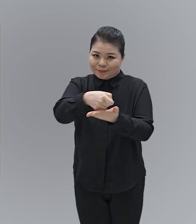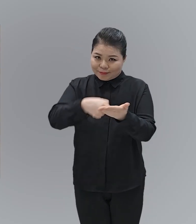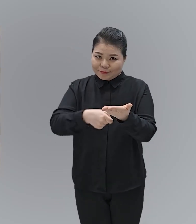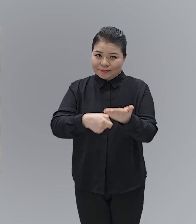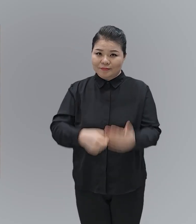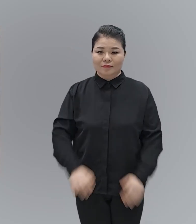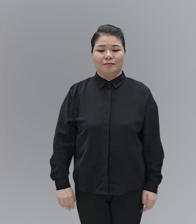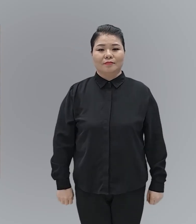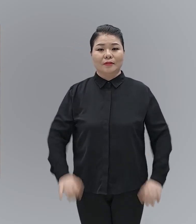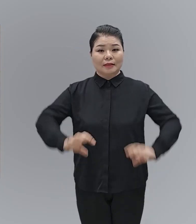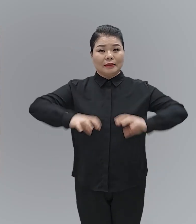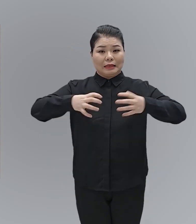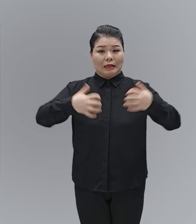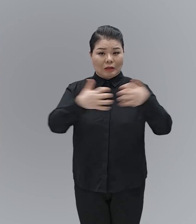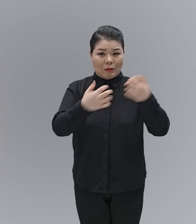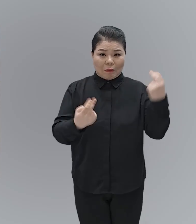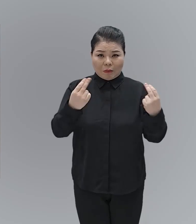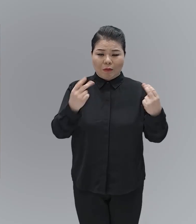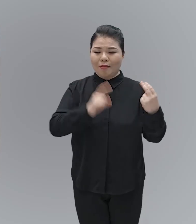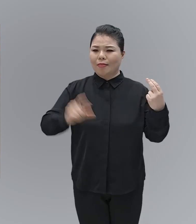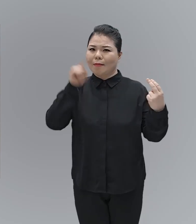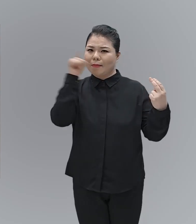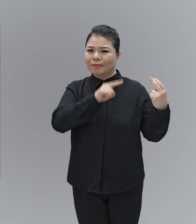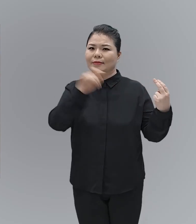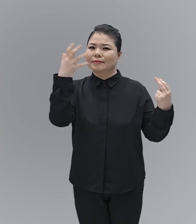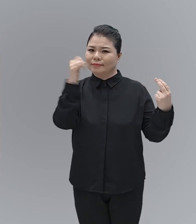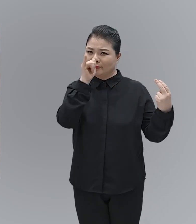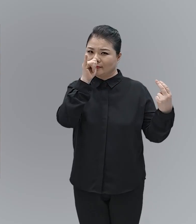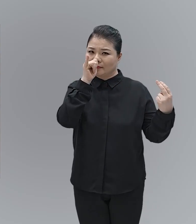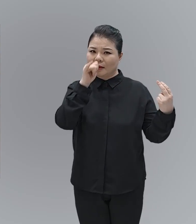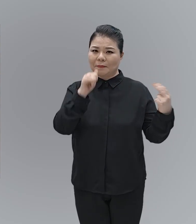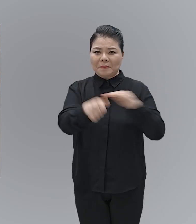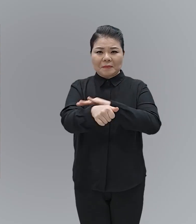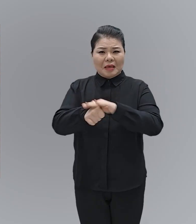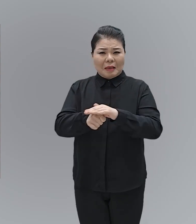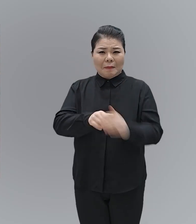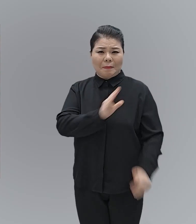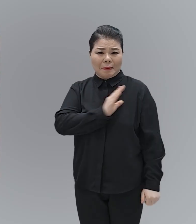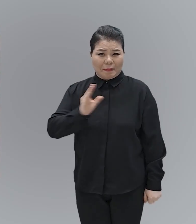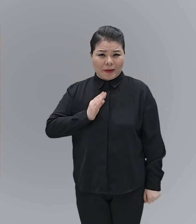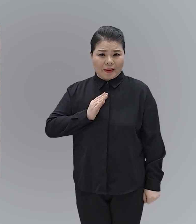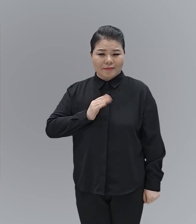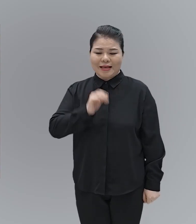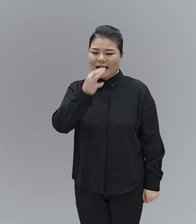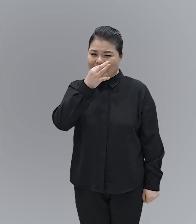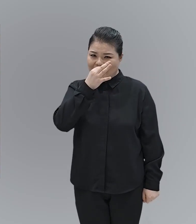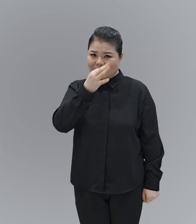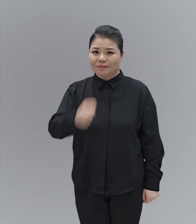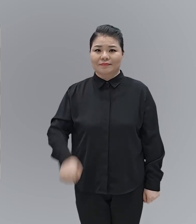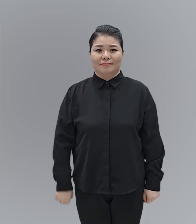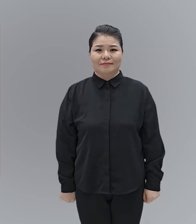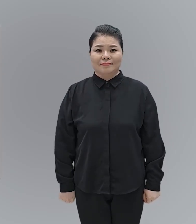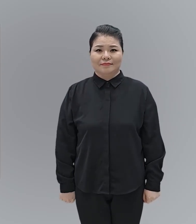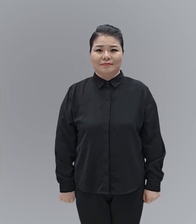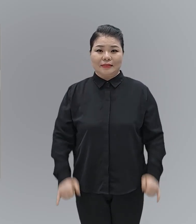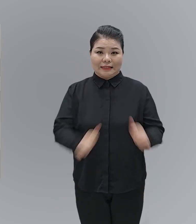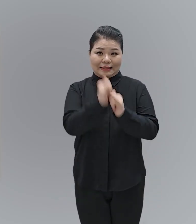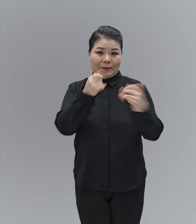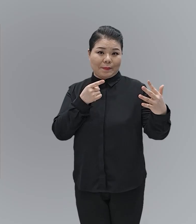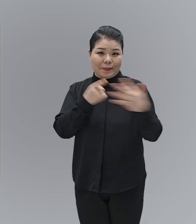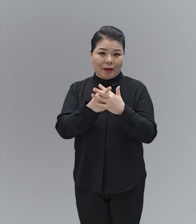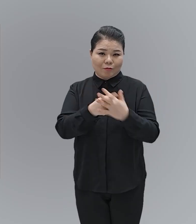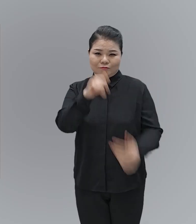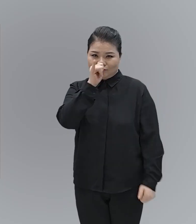칼럼. 세상에는 전쟁보다 더 나쁜 것들이 있다. 비겁함과 배신, 그리고 단순한 이기심이다.